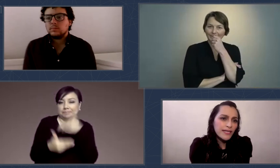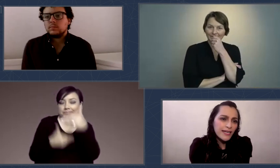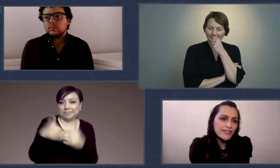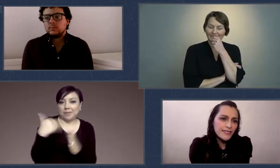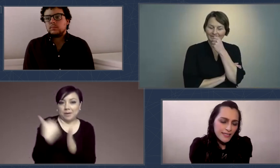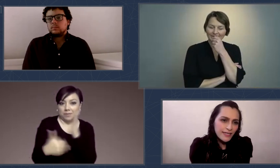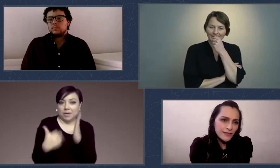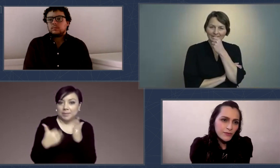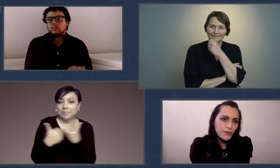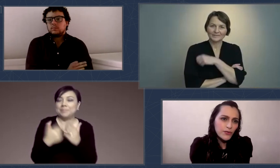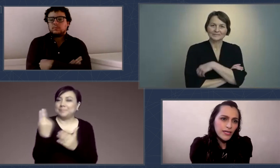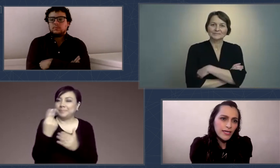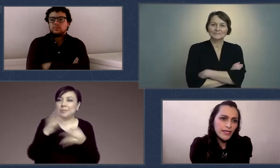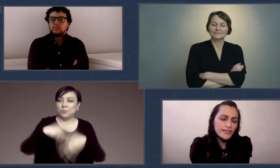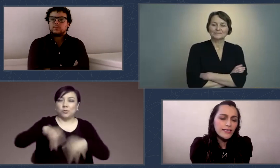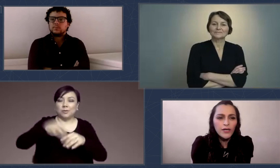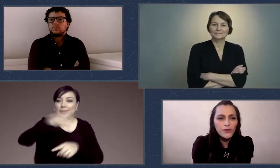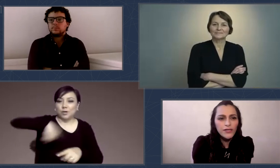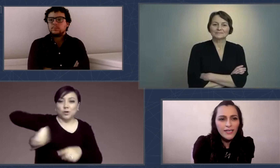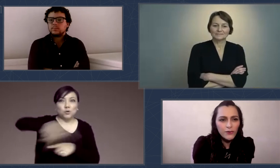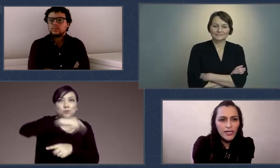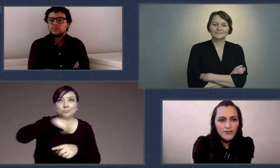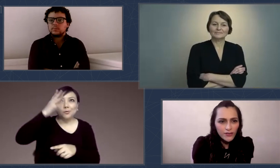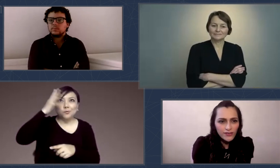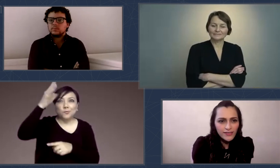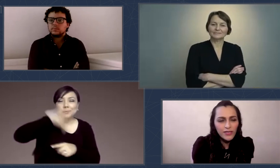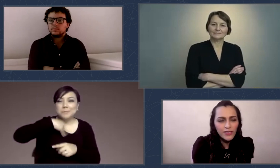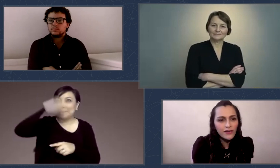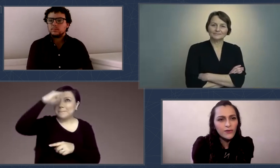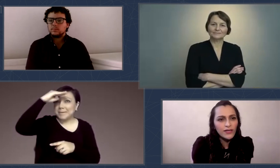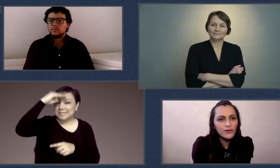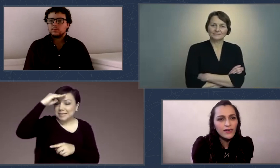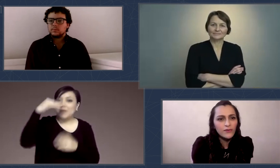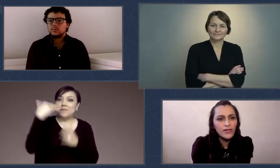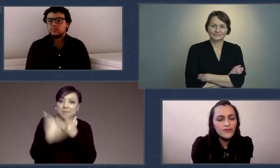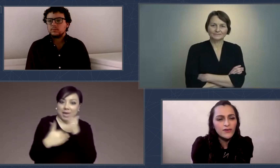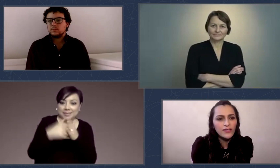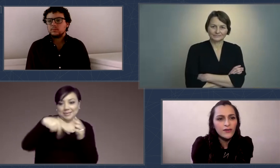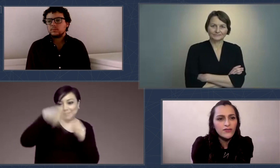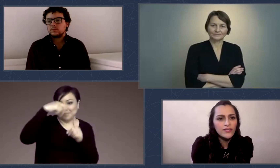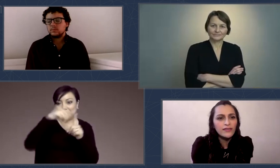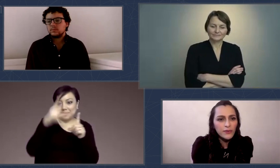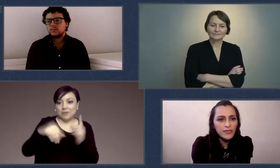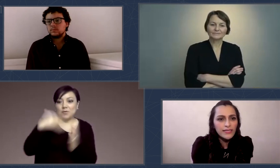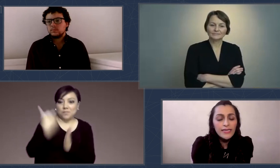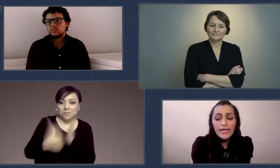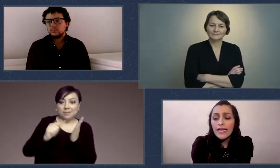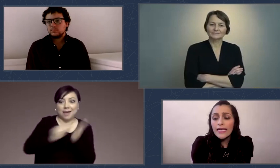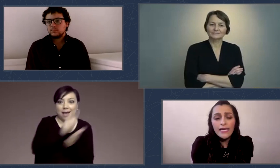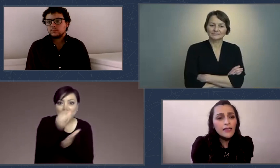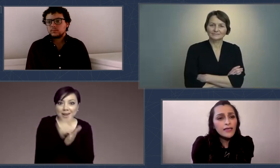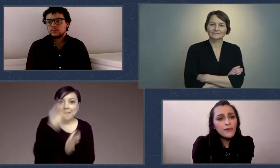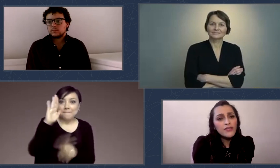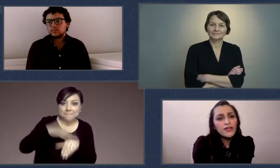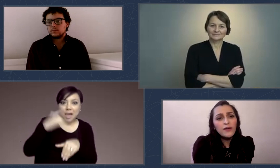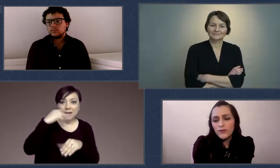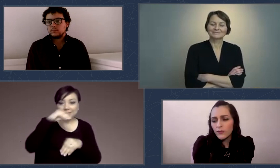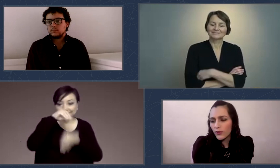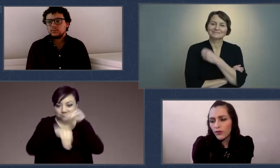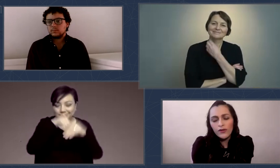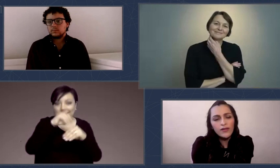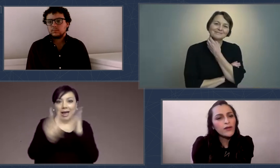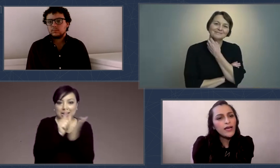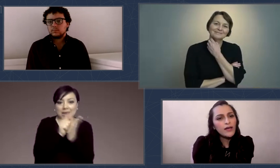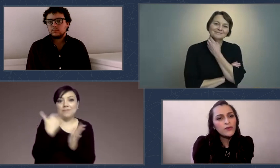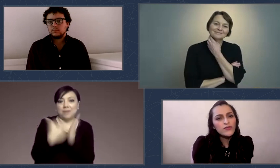tendríamos que mirar hacia allá, ¿no? Porque sí, no hay una regulación, en México no hay una regulación de los intérpretes. Y mencionabas un